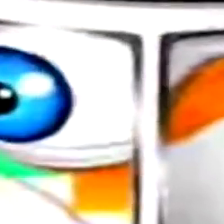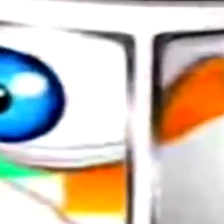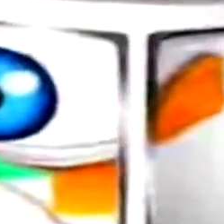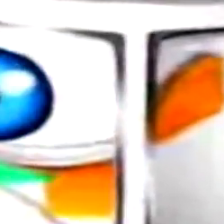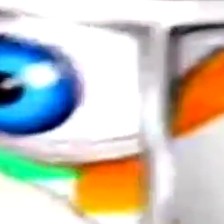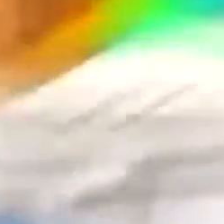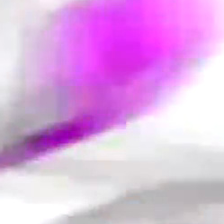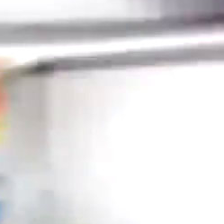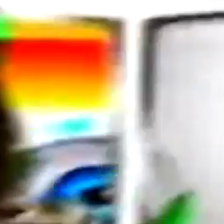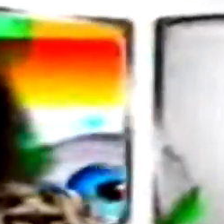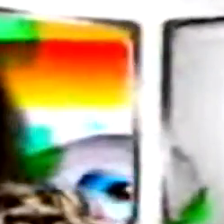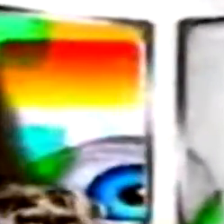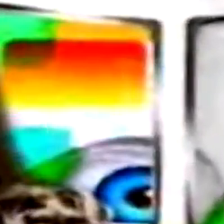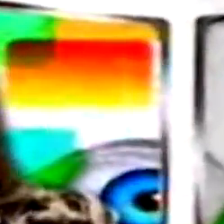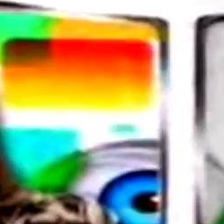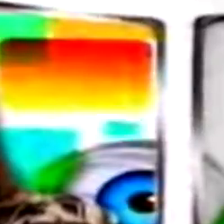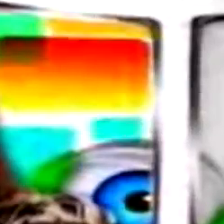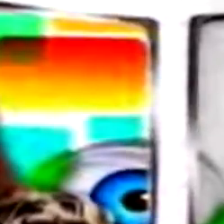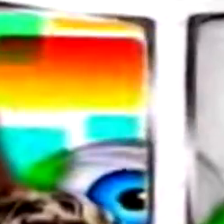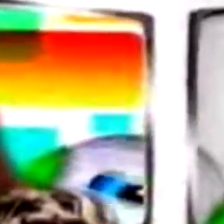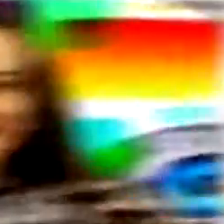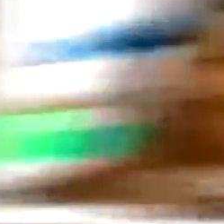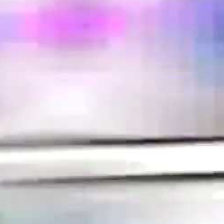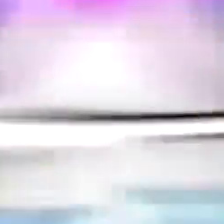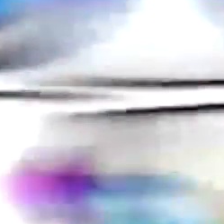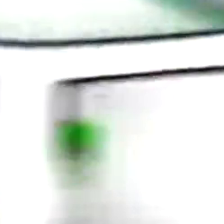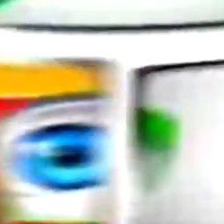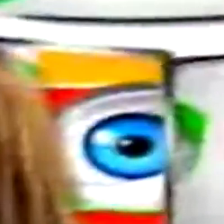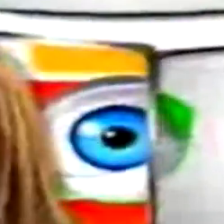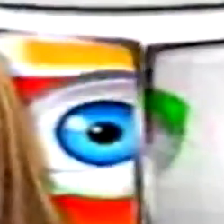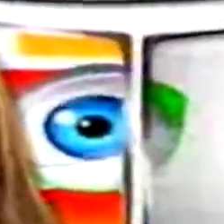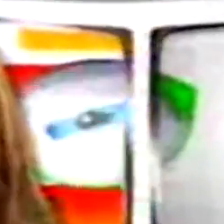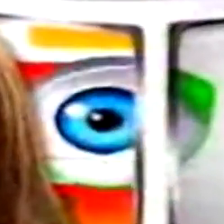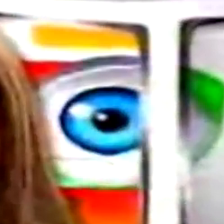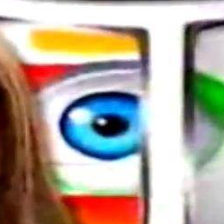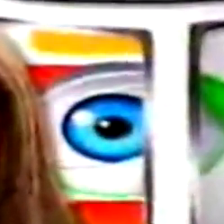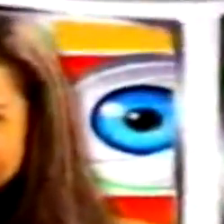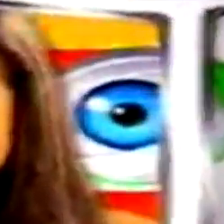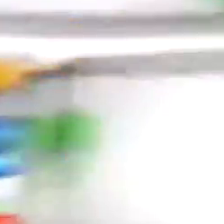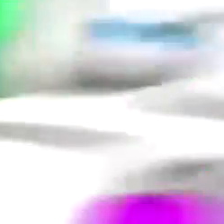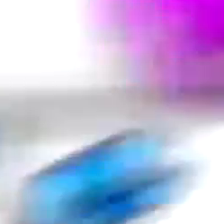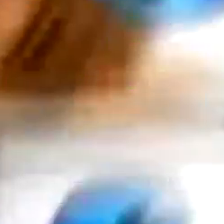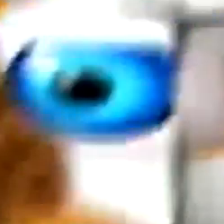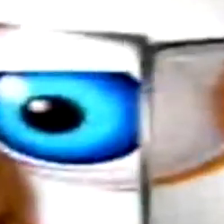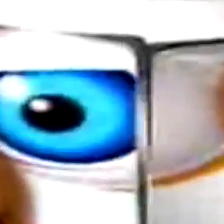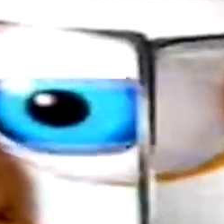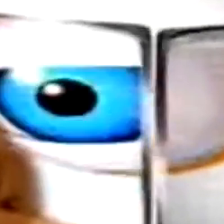o que você faria, pagaria pra ver.